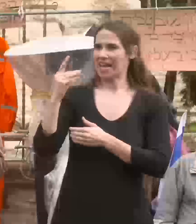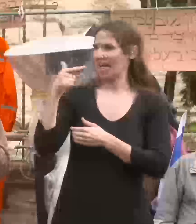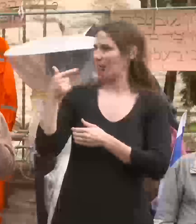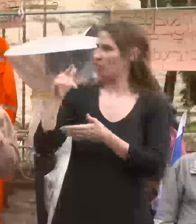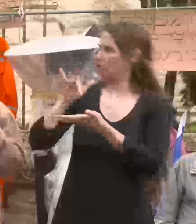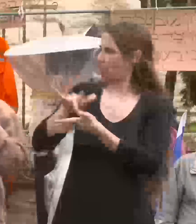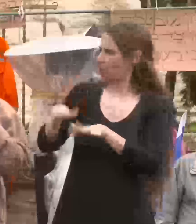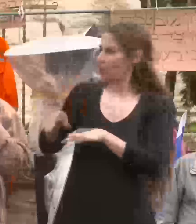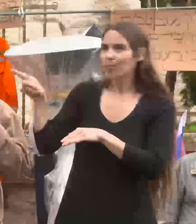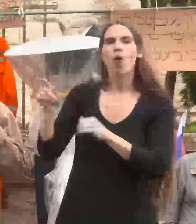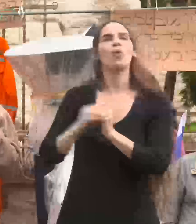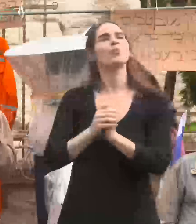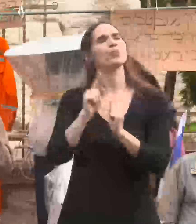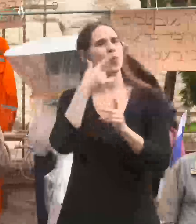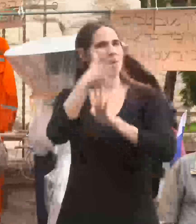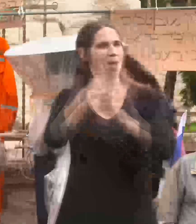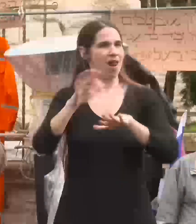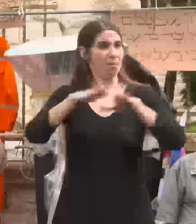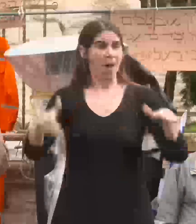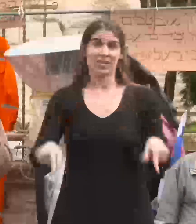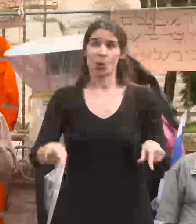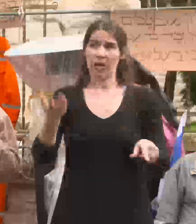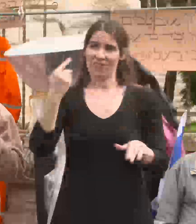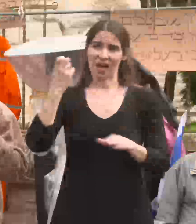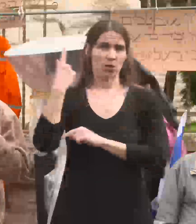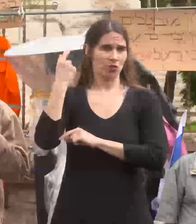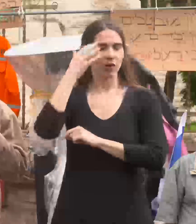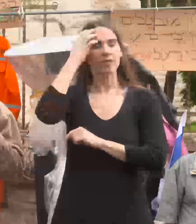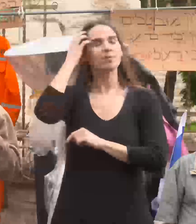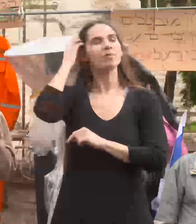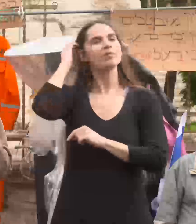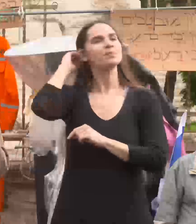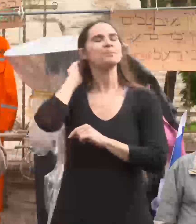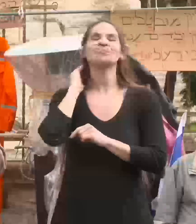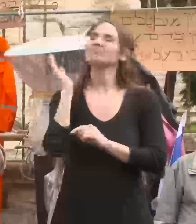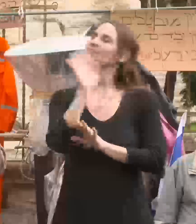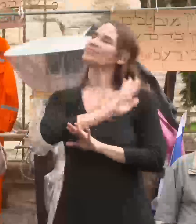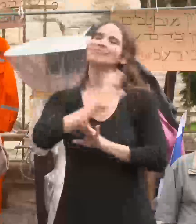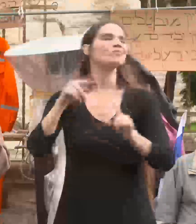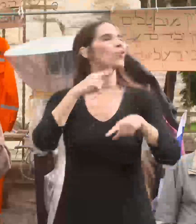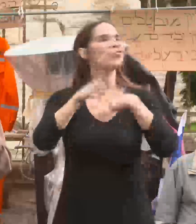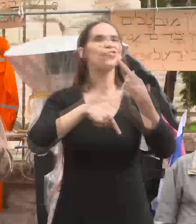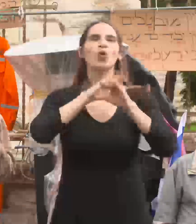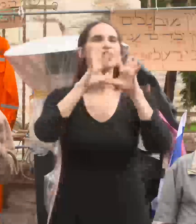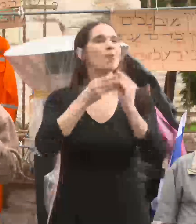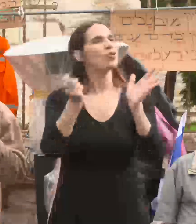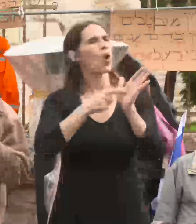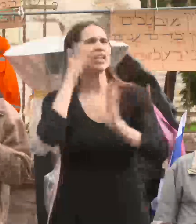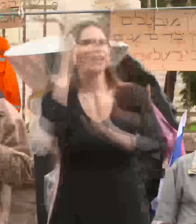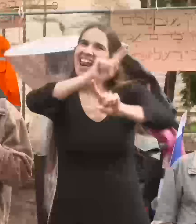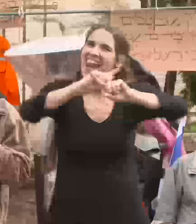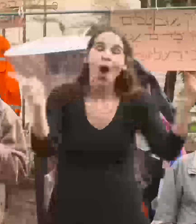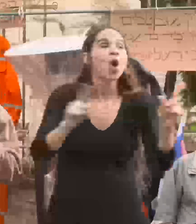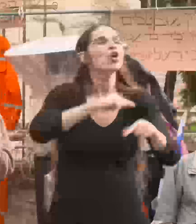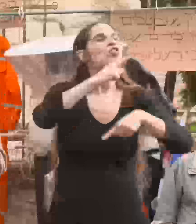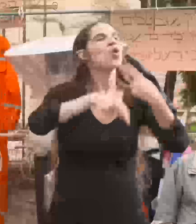שיושב פה לידינו, הבהיר על הבמה הזו בדיוק לפני כמה שבועות, לא עוד דור שלם דורש עתיד, כי אם